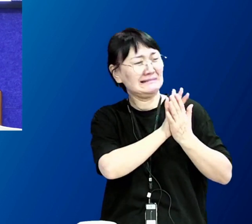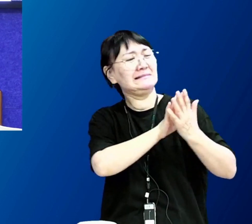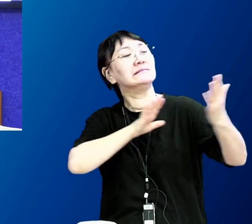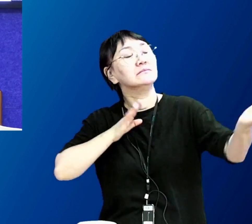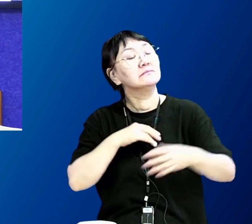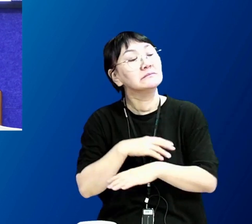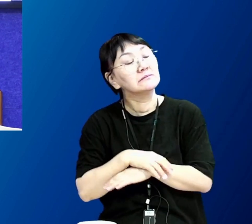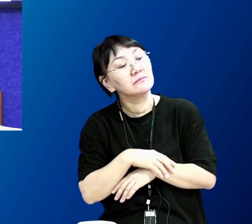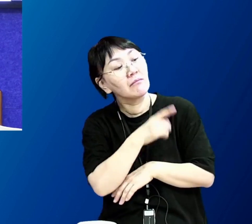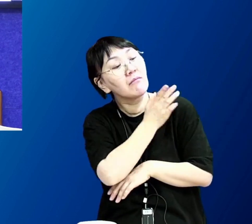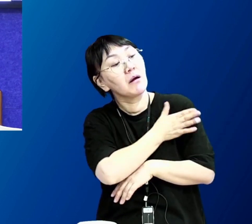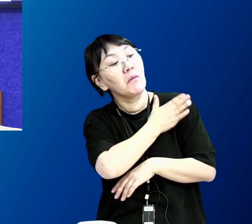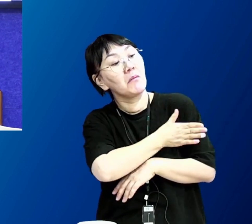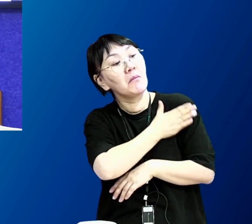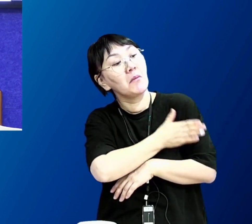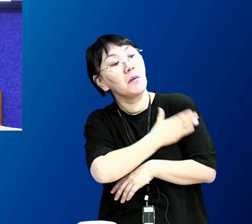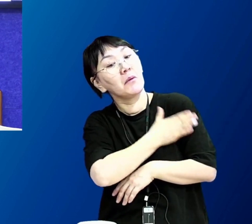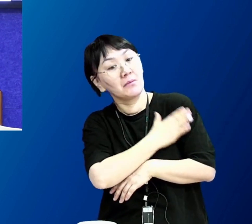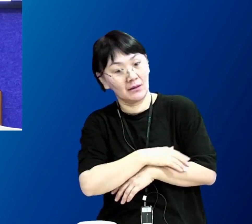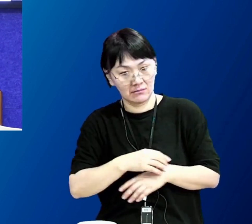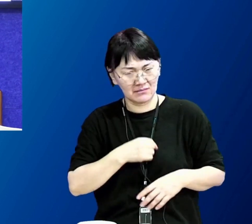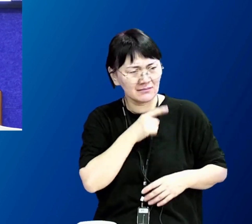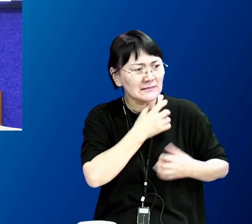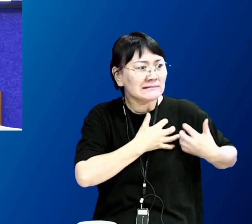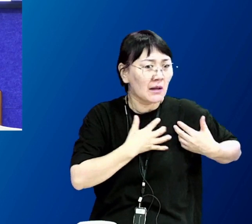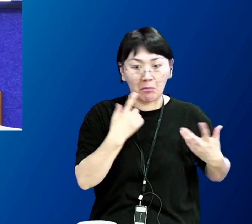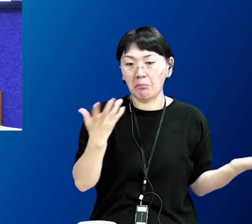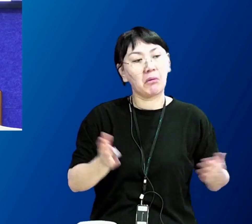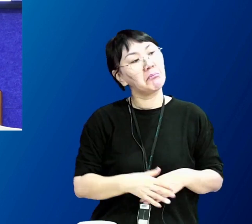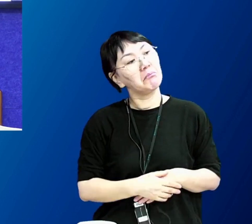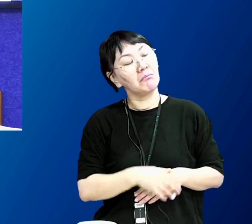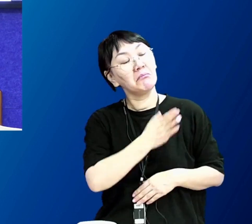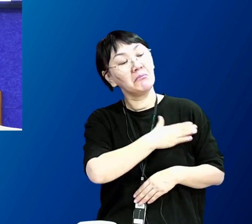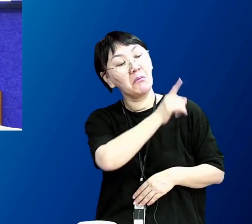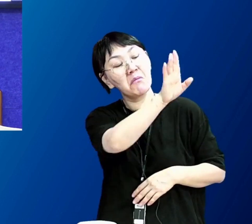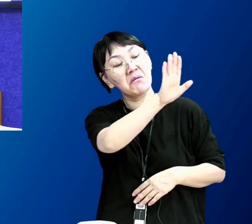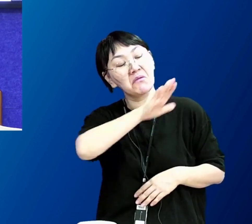хэрнээсээ. Энэ хайр биш үсттэй.